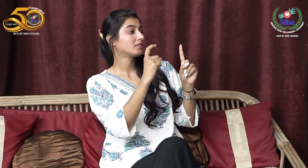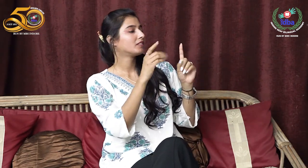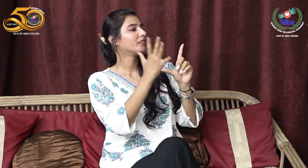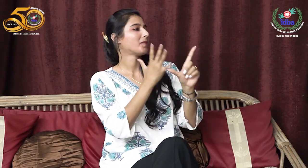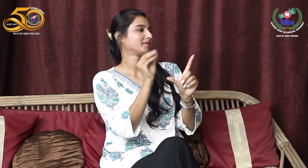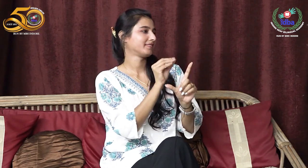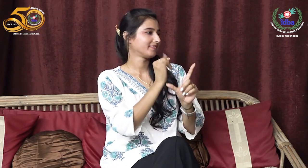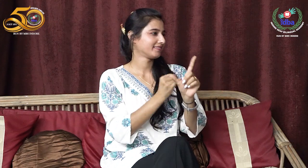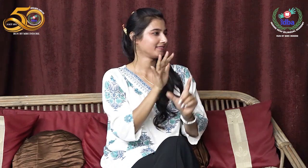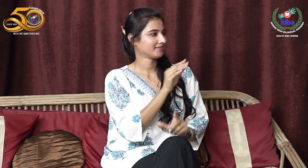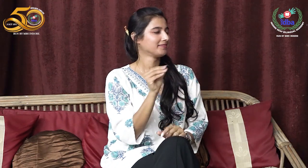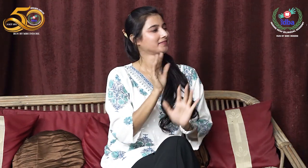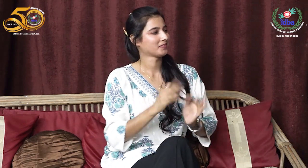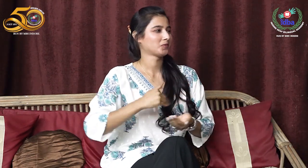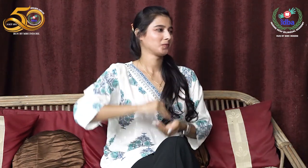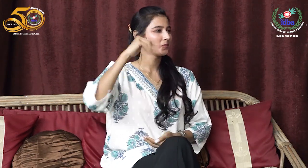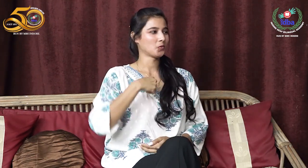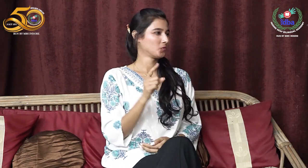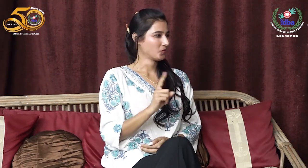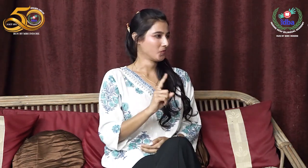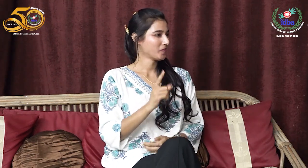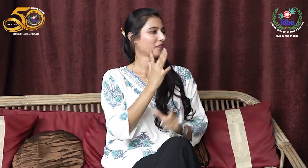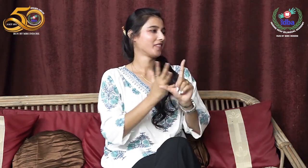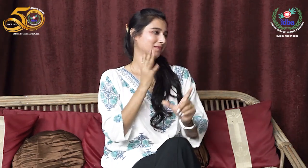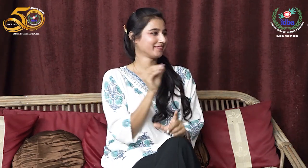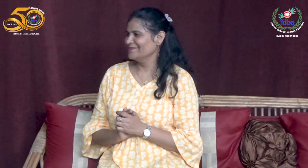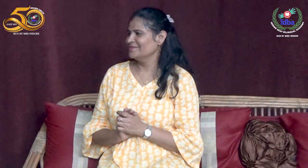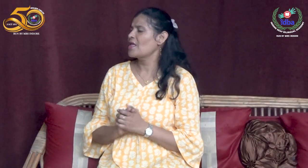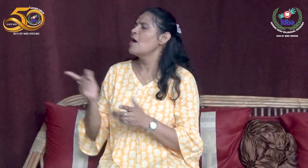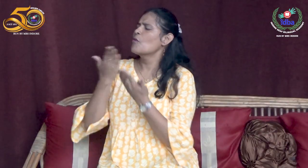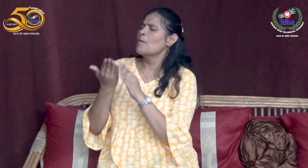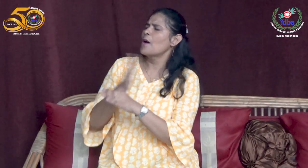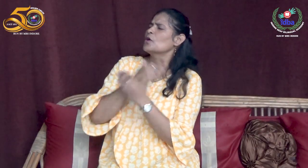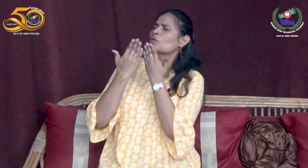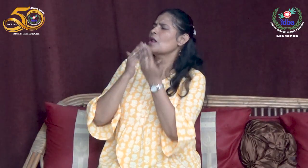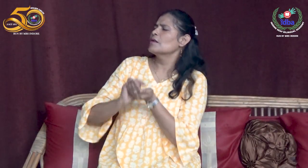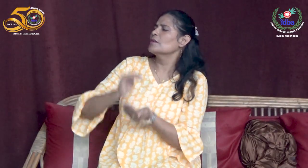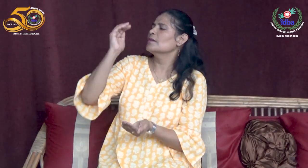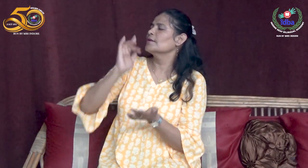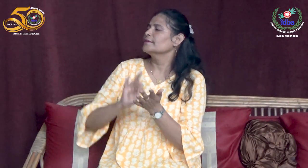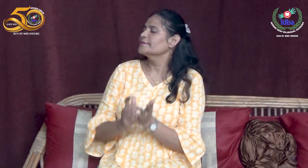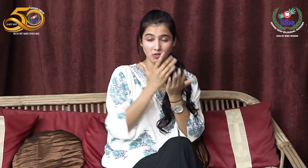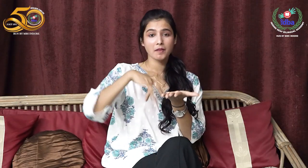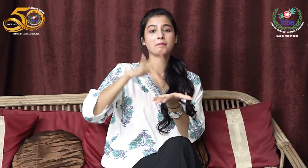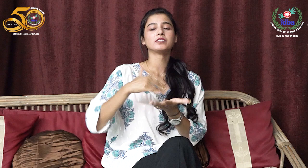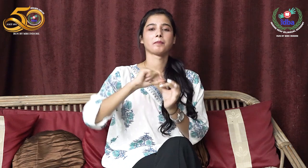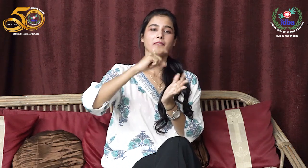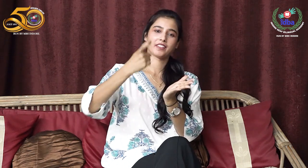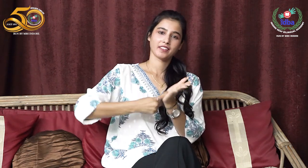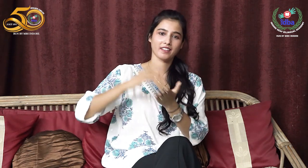2011 से कॉलेज 5 साल जो थे मेरे यहाँ रहे। मैं यहाँ बड़ी नहीं हुई हूँ, बट 5-6 साल ही पढ़ी हूँ। अच्छा, उससे पहले आप कहाँ पढ़ती थी? उससे